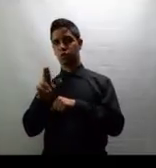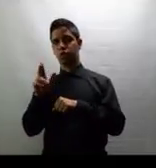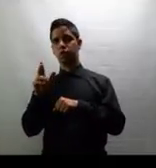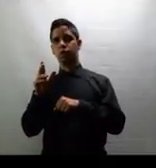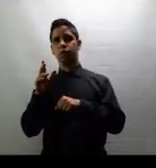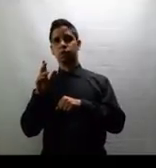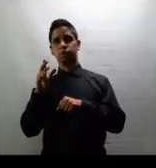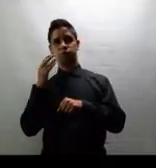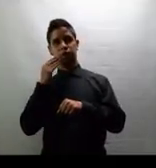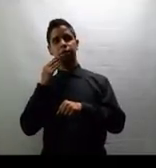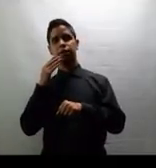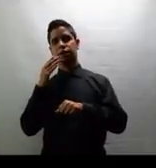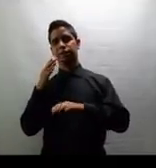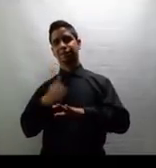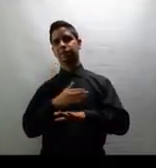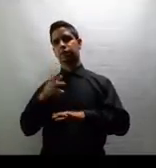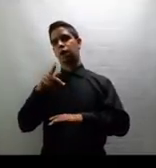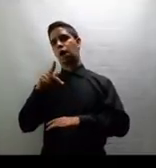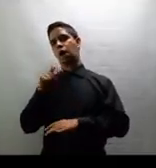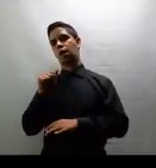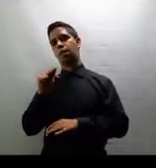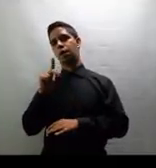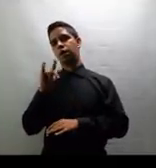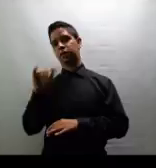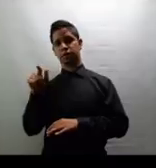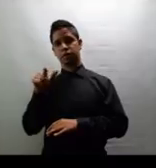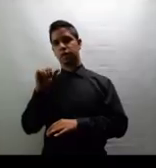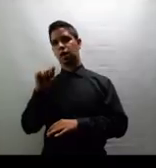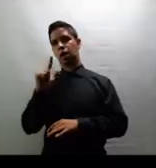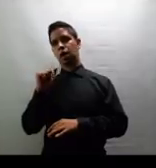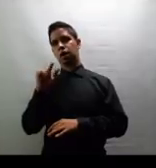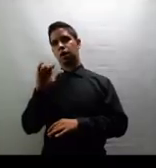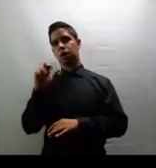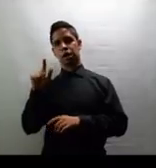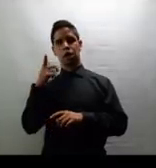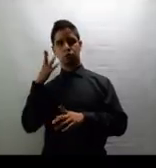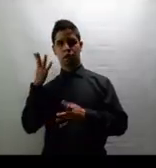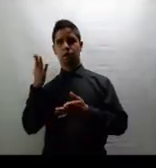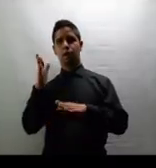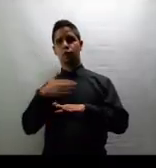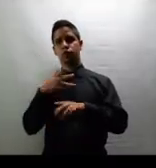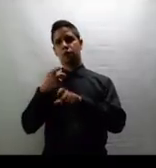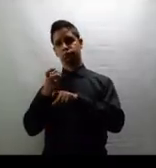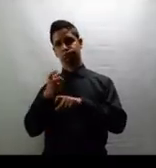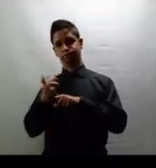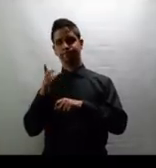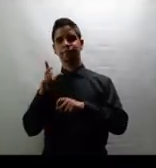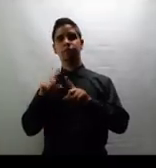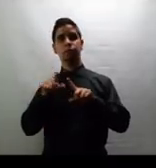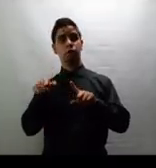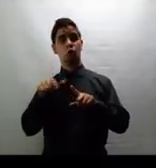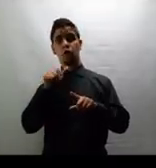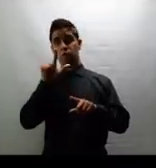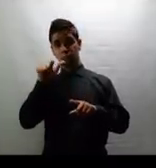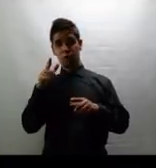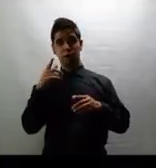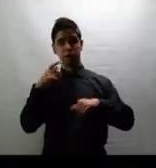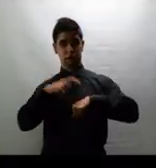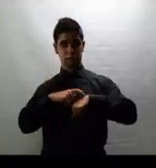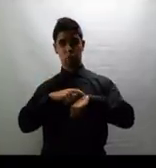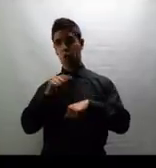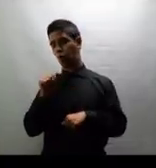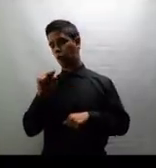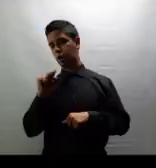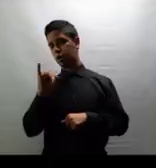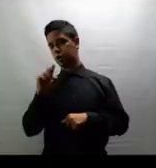de la pandilla del alakrana con una letra en una de las parodias que había luego cuando viene aníbal él en